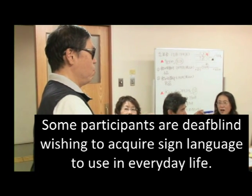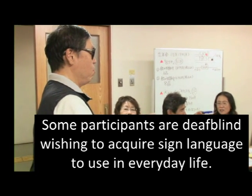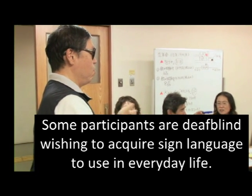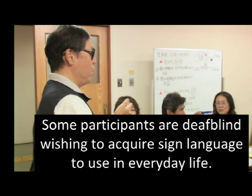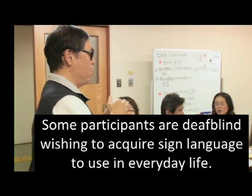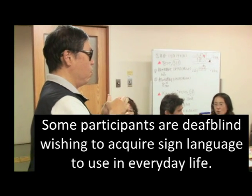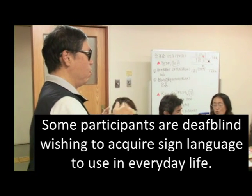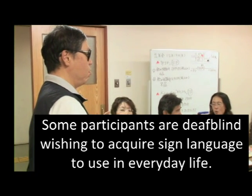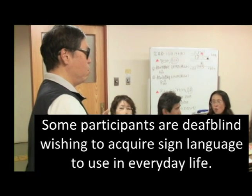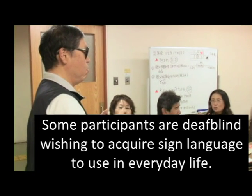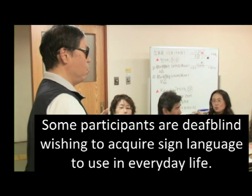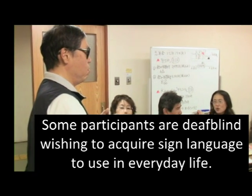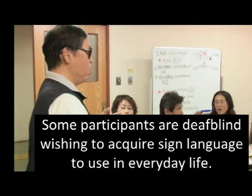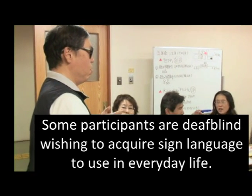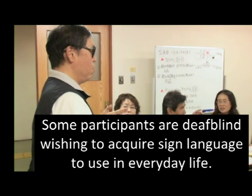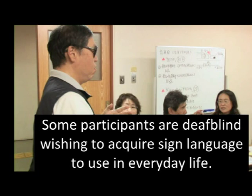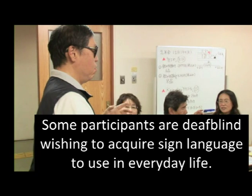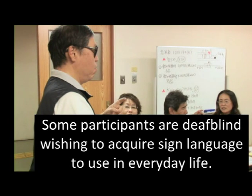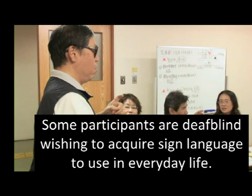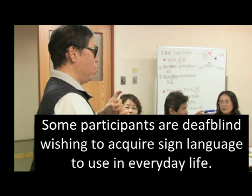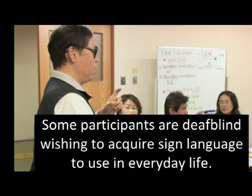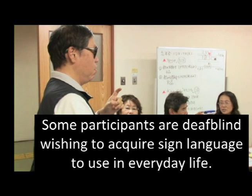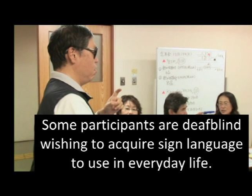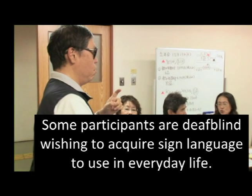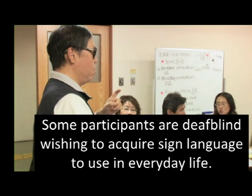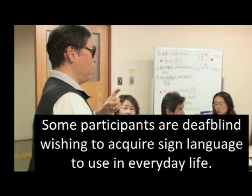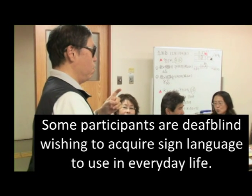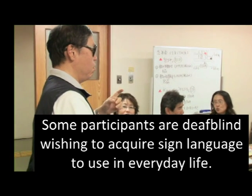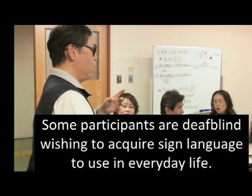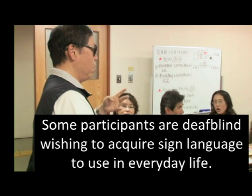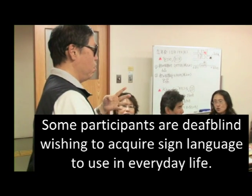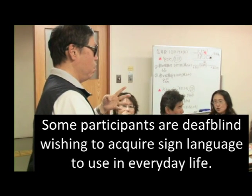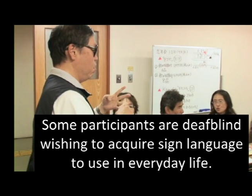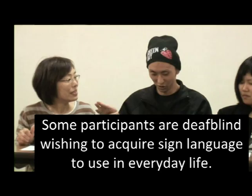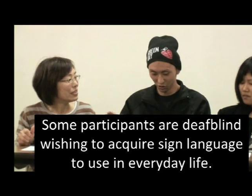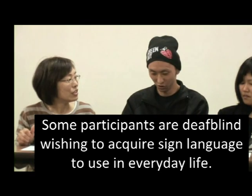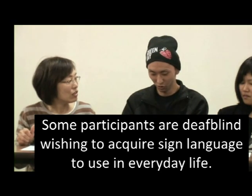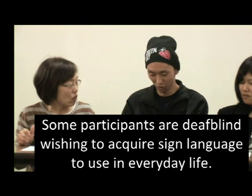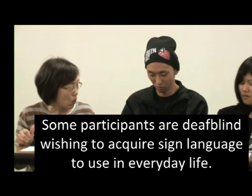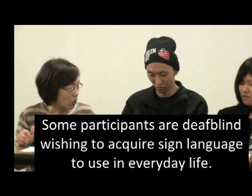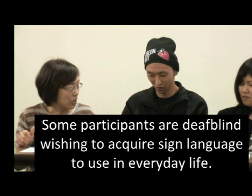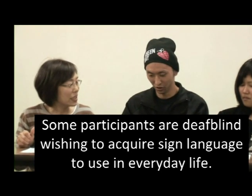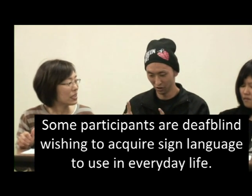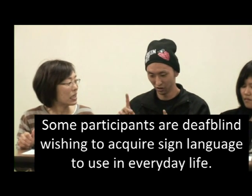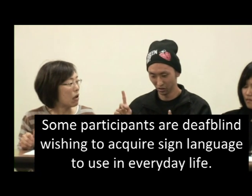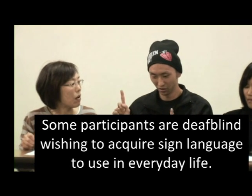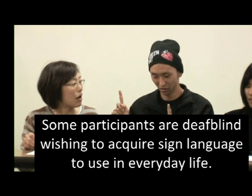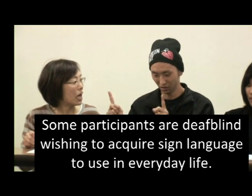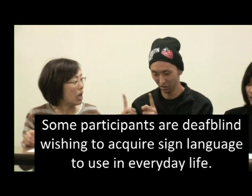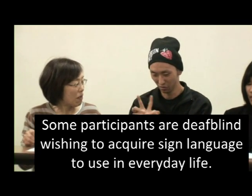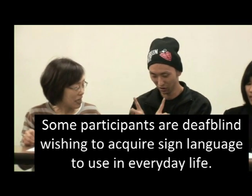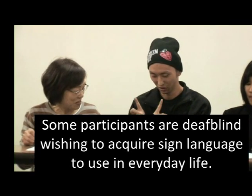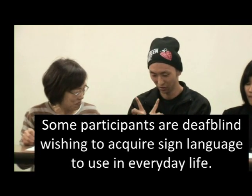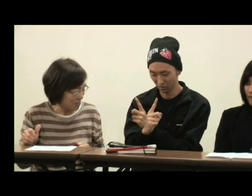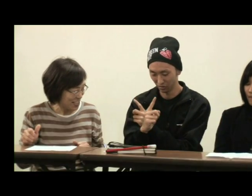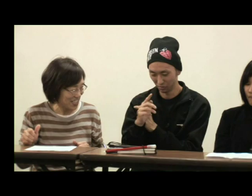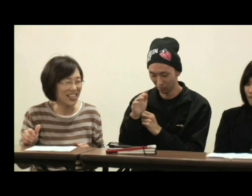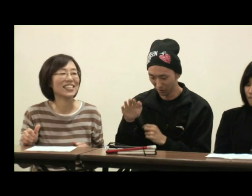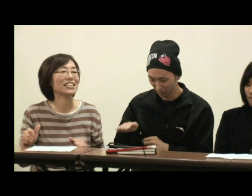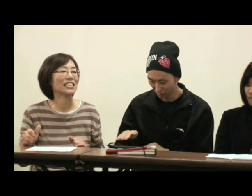参加者には盲ろう者もいて、手話を習得し生活に生かしたいという思いがあります